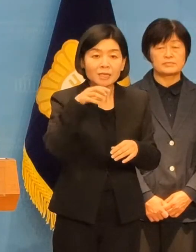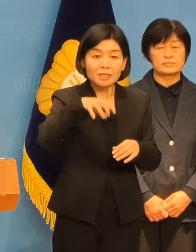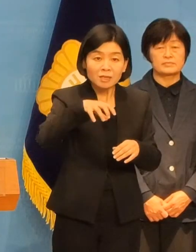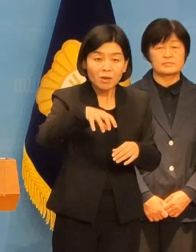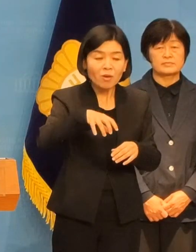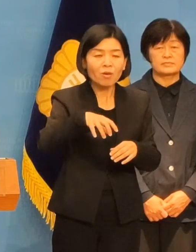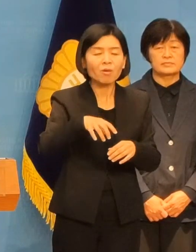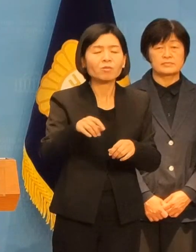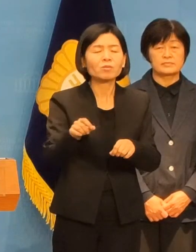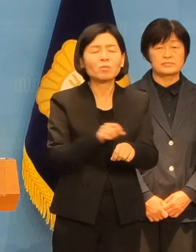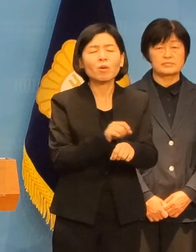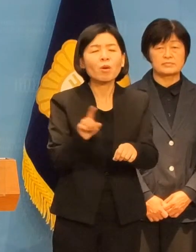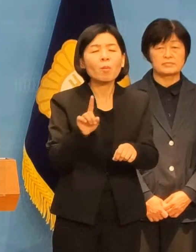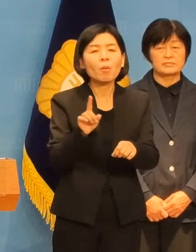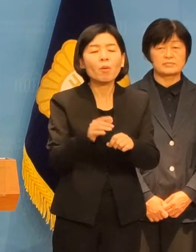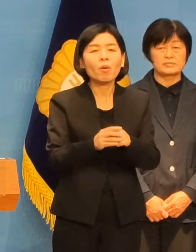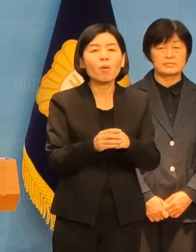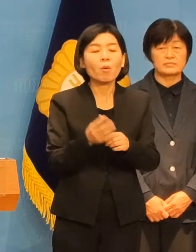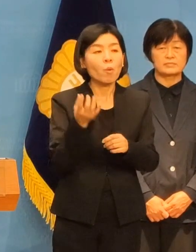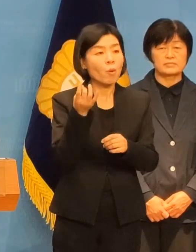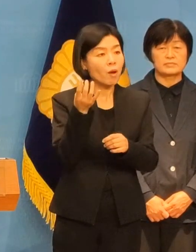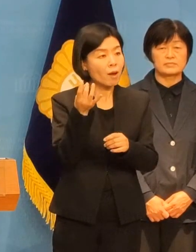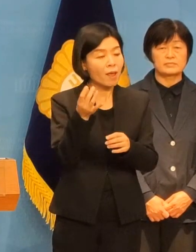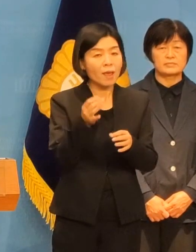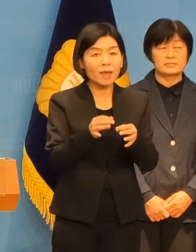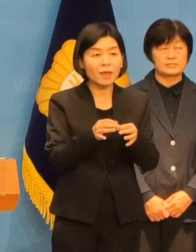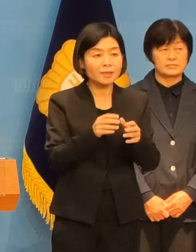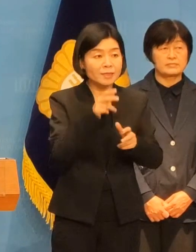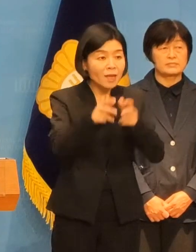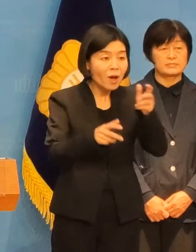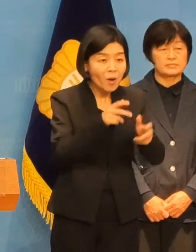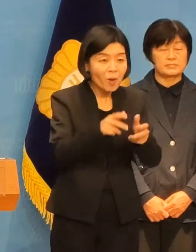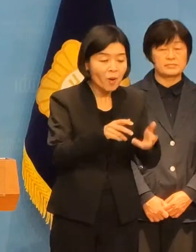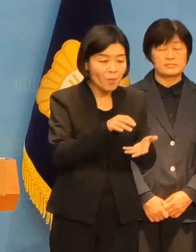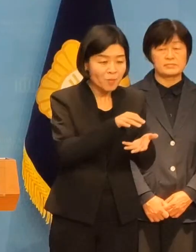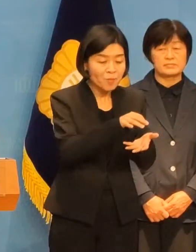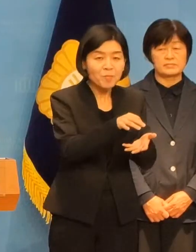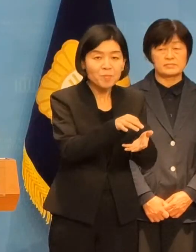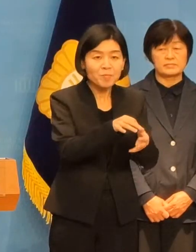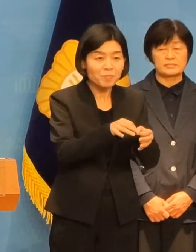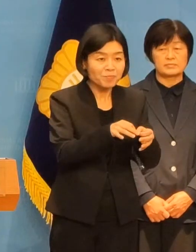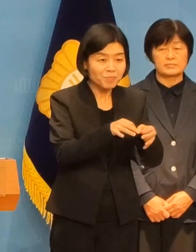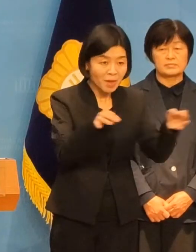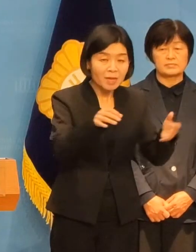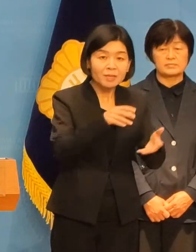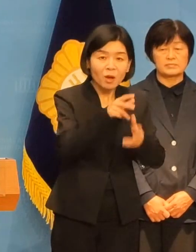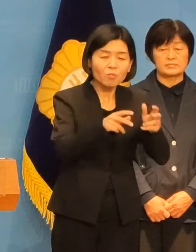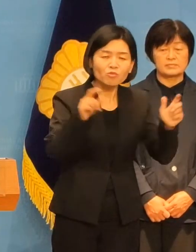되는데요. 오히려 지금 기존에 시행하고 있던 사업을 축소하고 농어촌